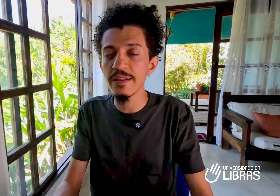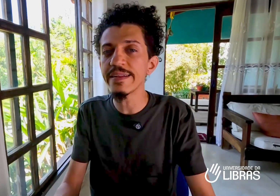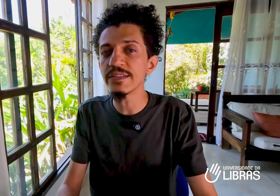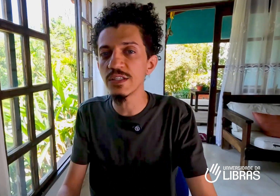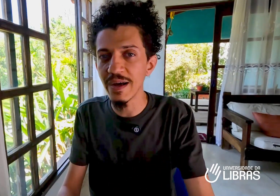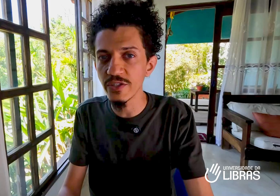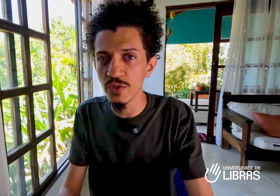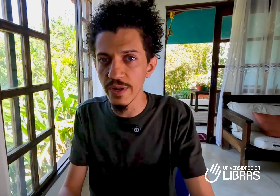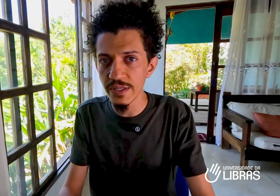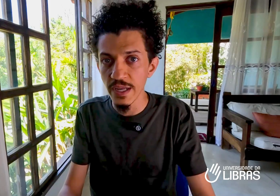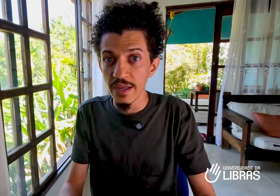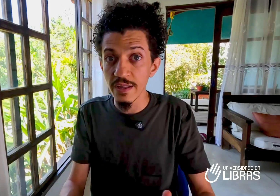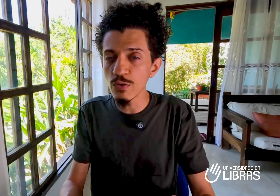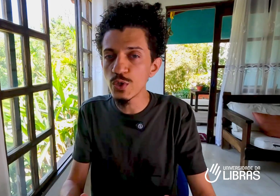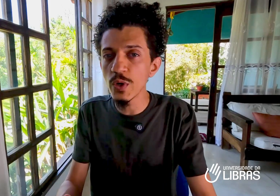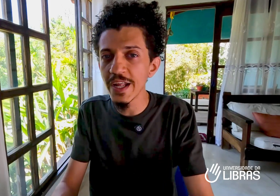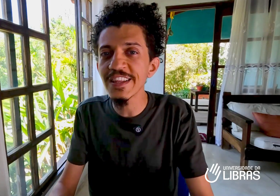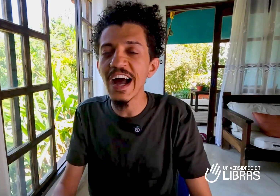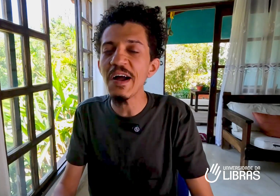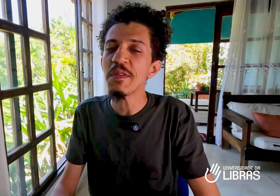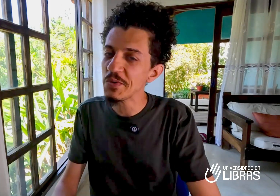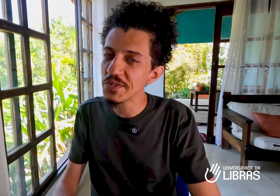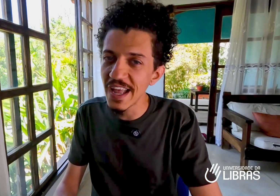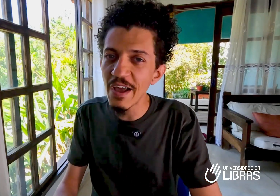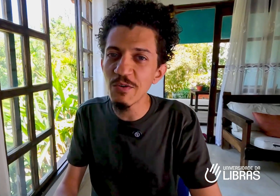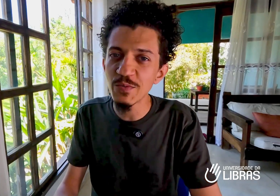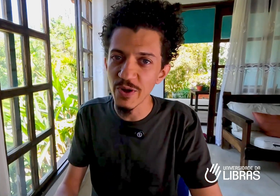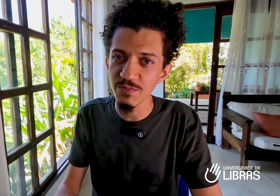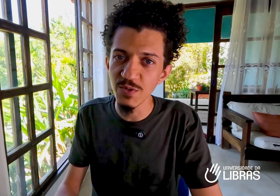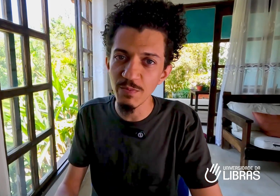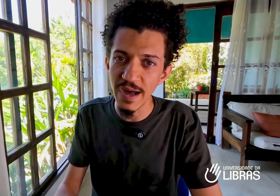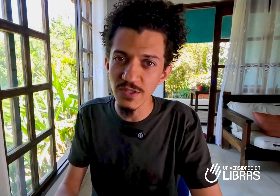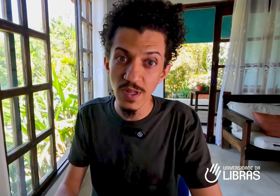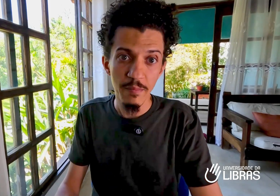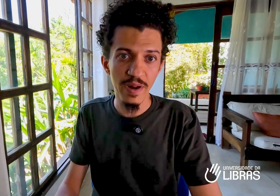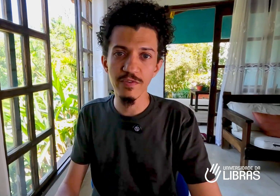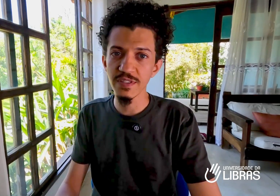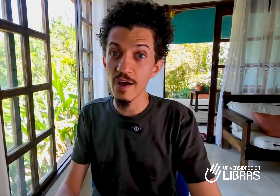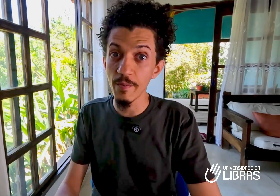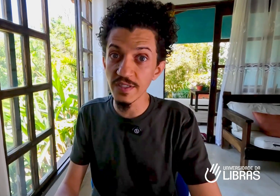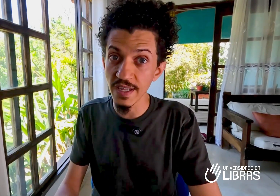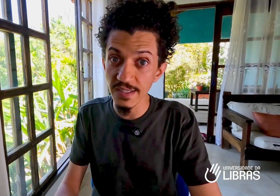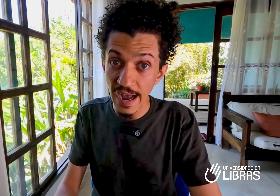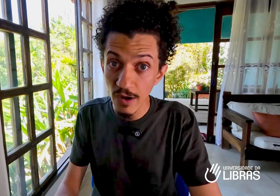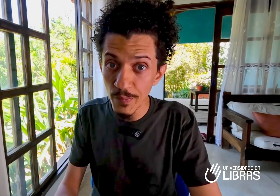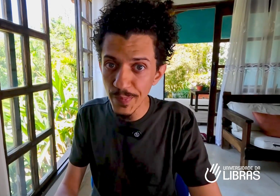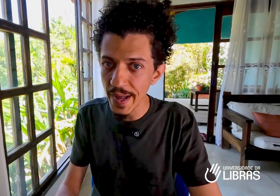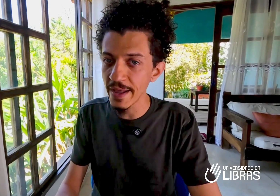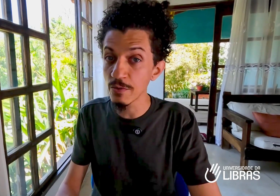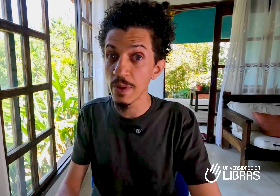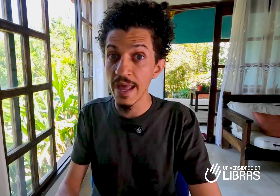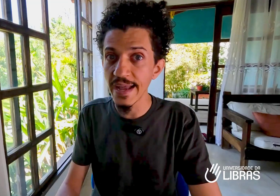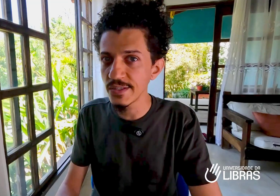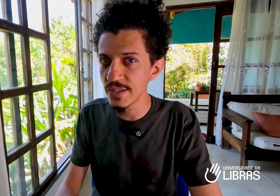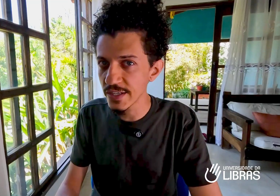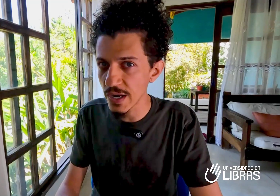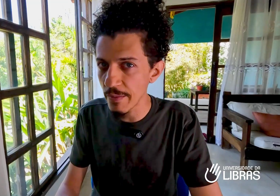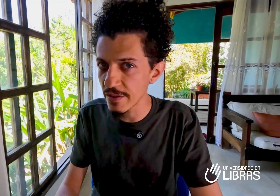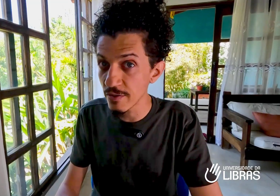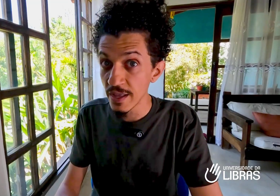desses bastidores, então te orientar para os seus próximos passos, para que você realmente tenha esse acompanhamento, esse direcionamento, e